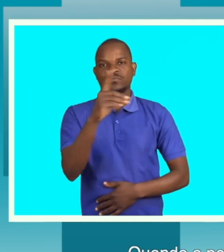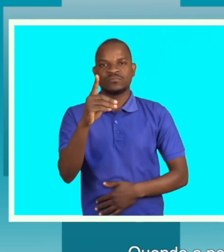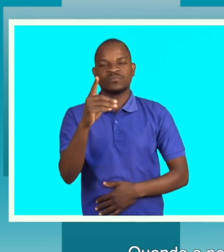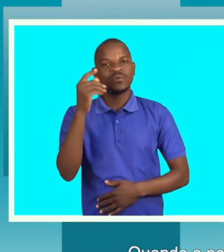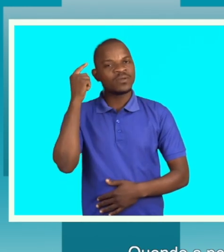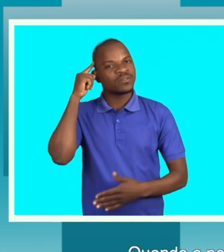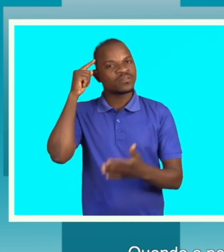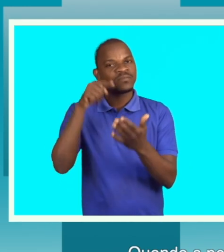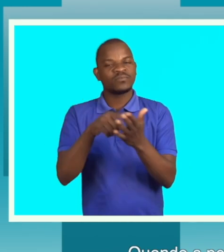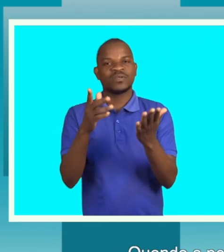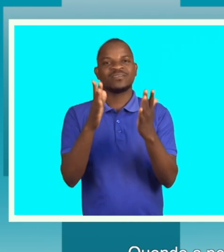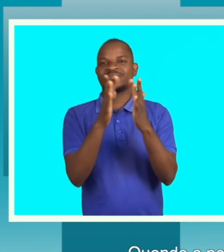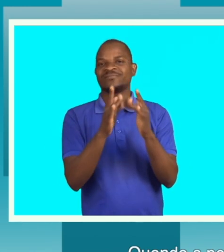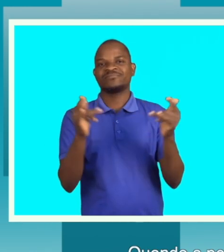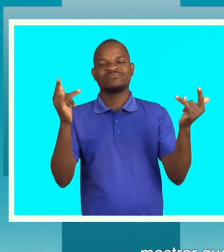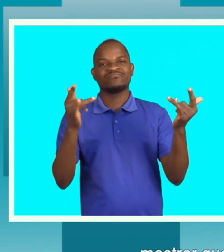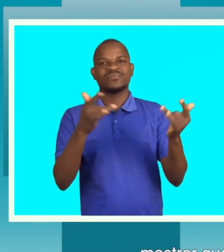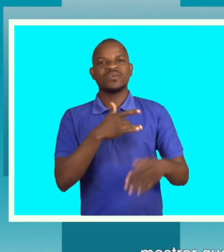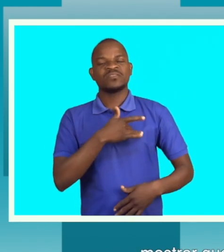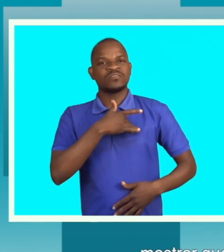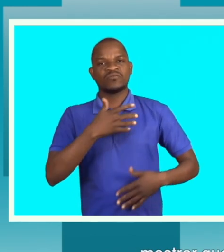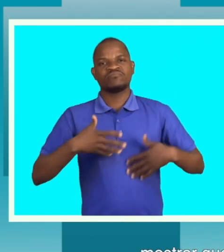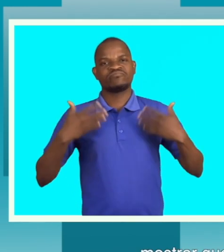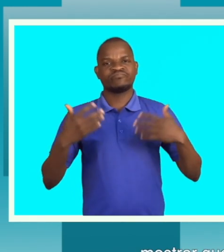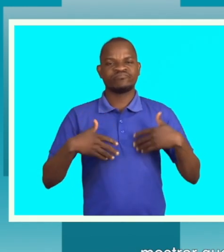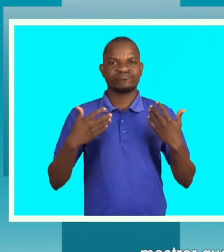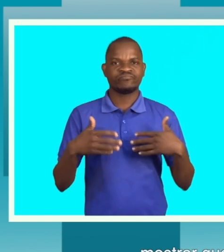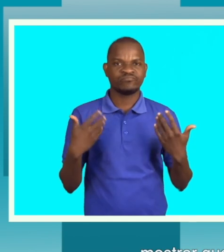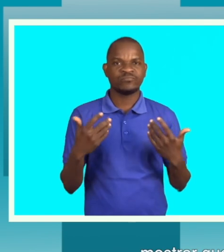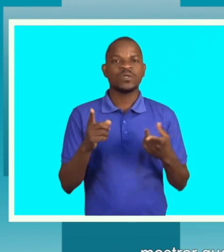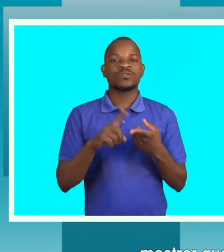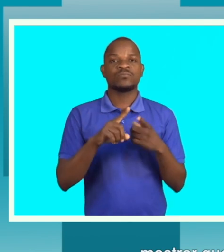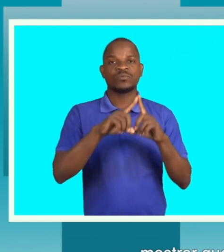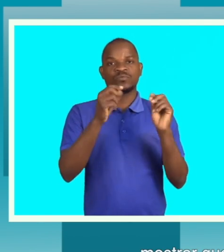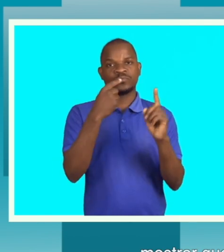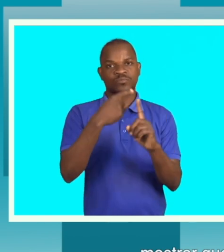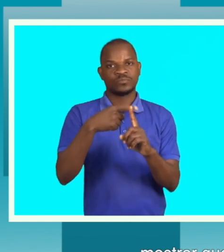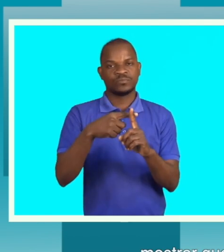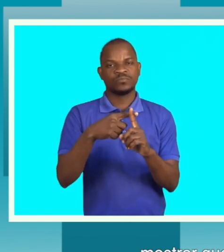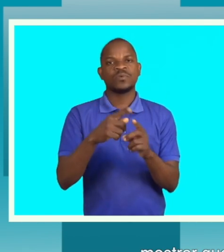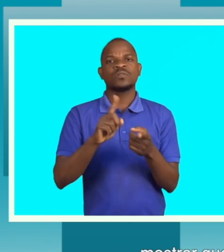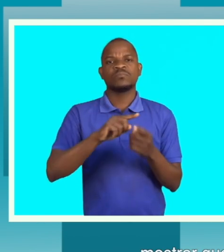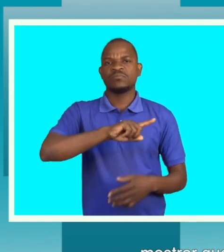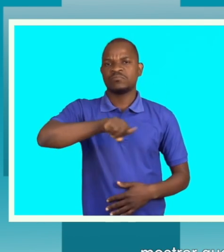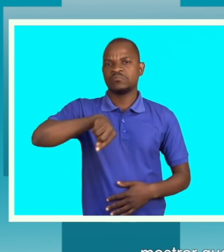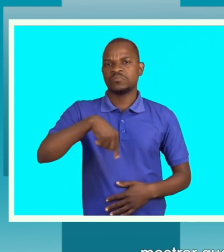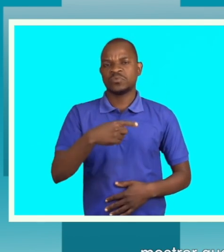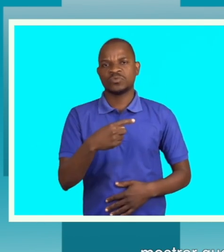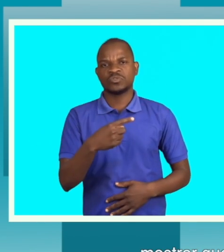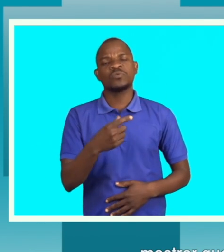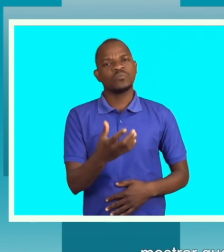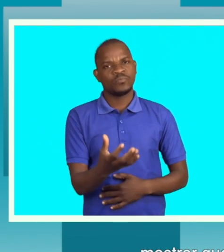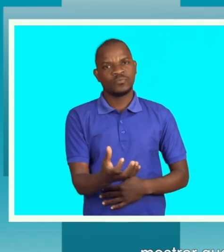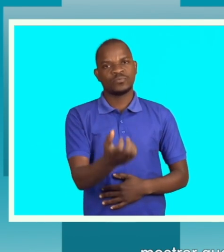Dar-se valor Dar-se a nota De que afinal De contas Nós também Somos Capazes De